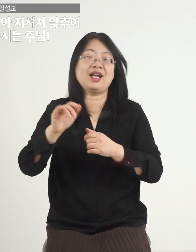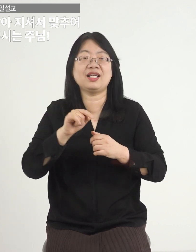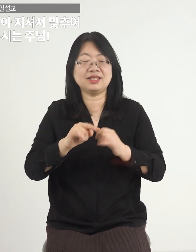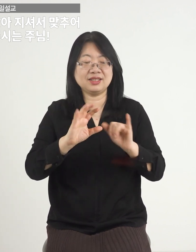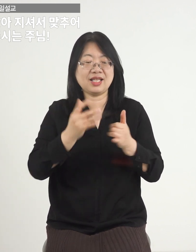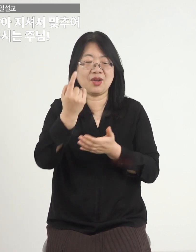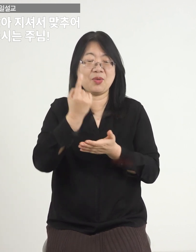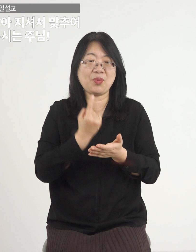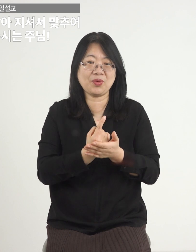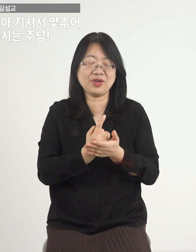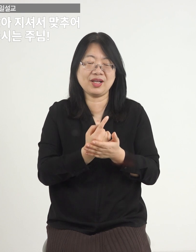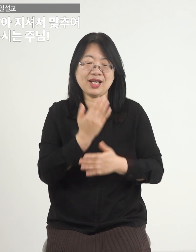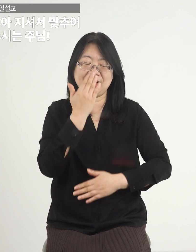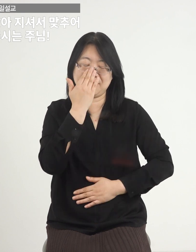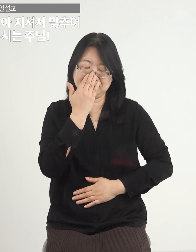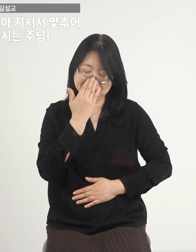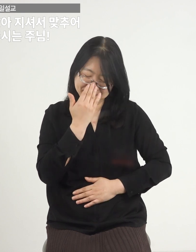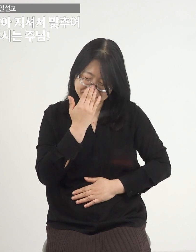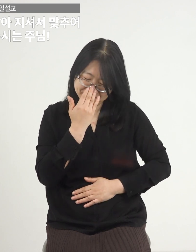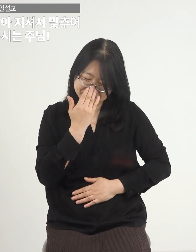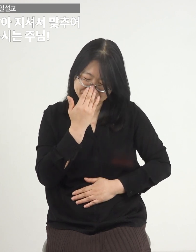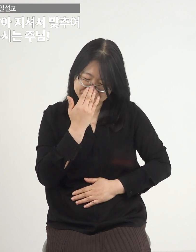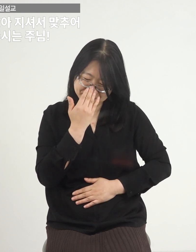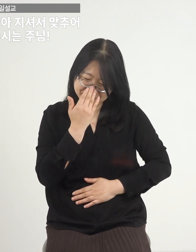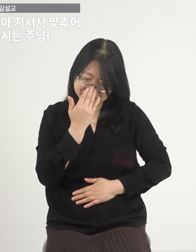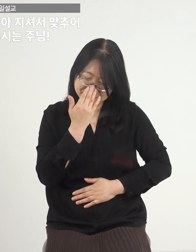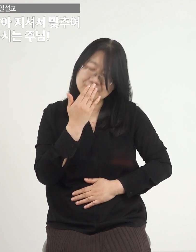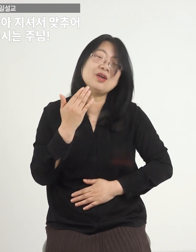하셔서 낮아지셔서